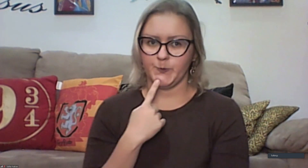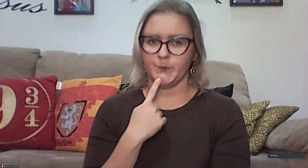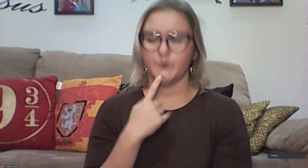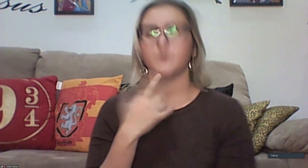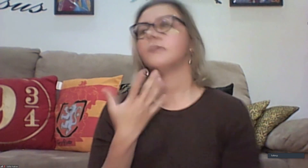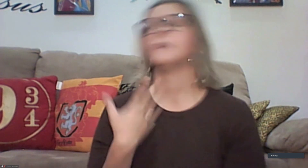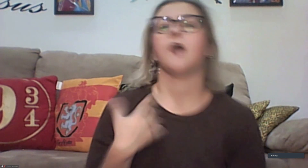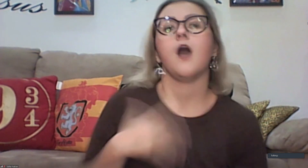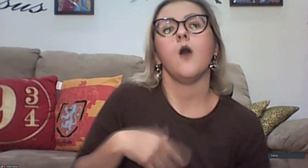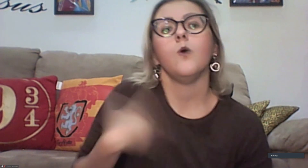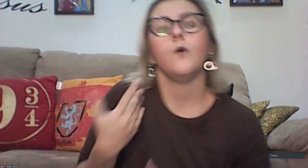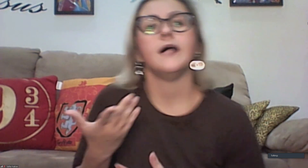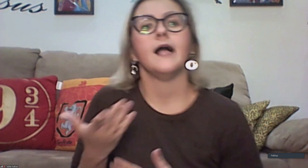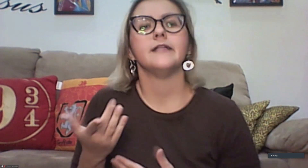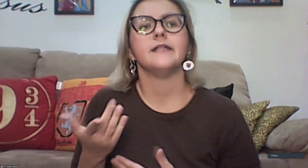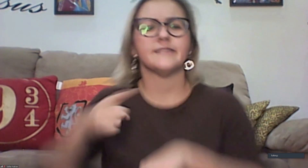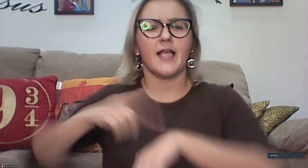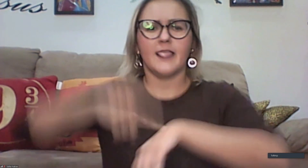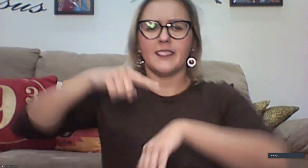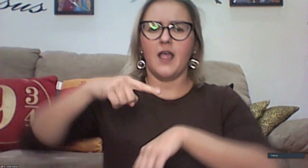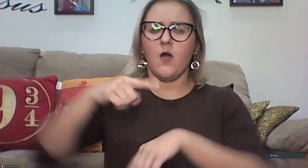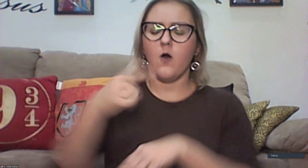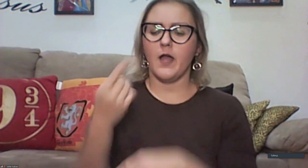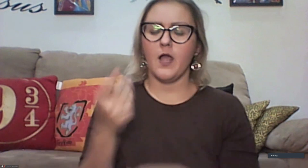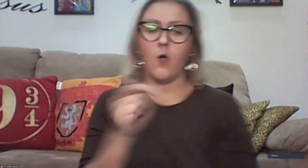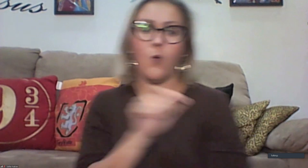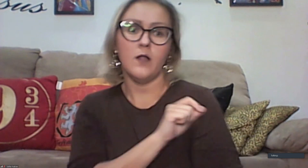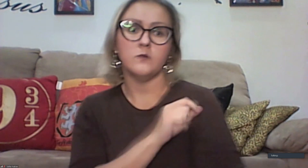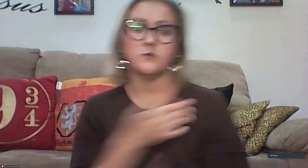Então, quando o aluno surdo chega na escola,